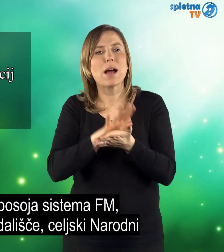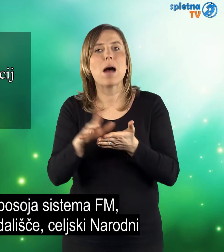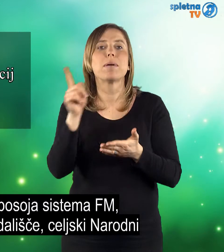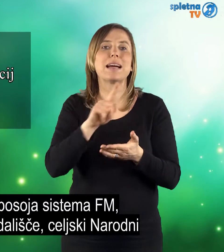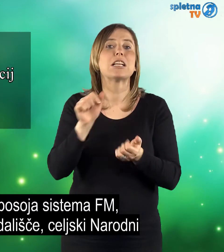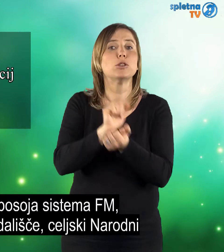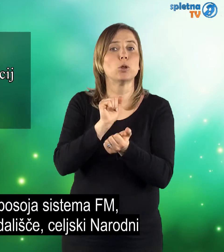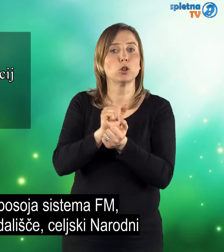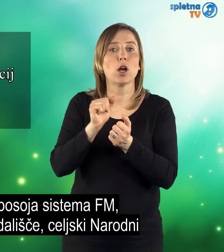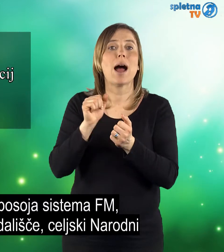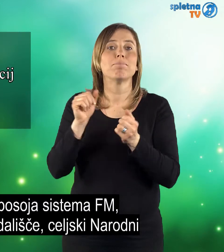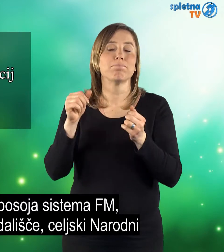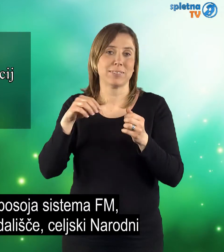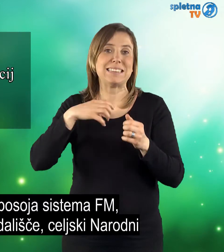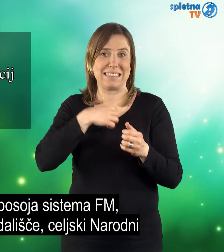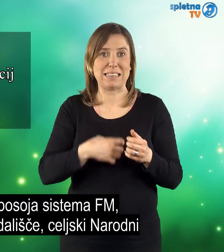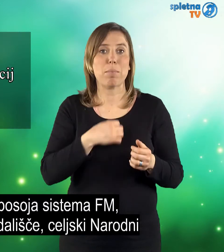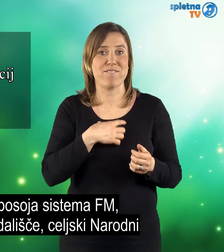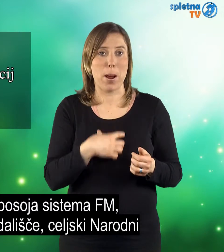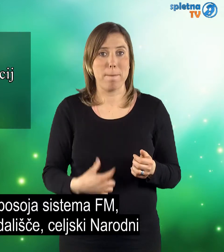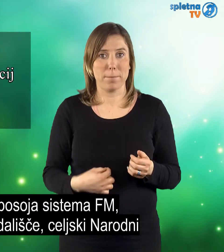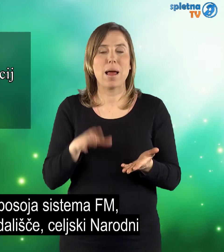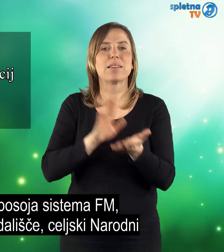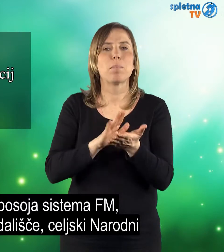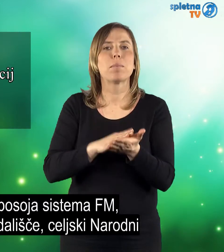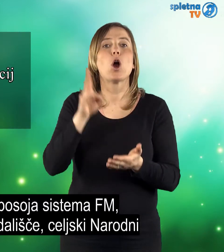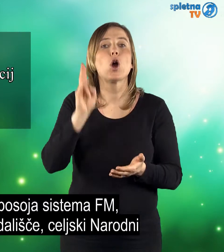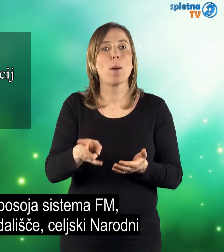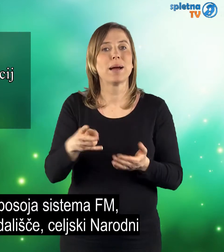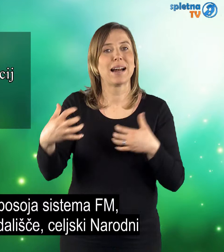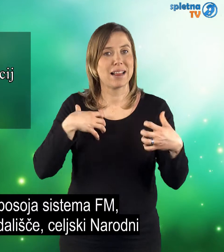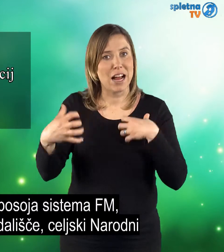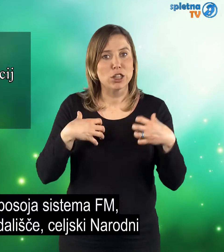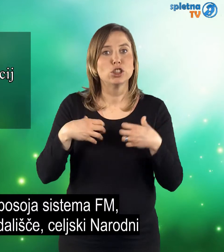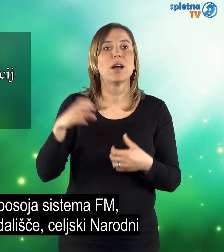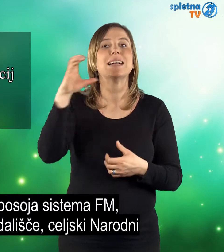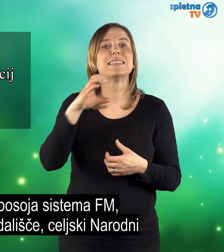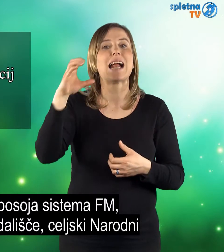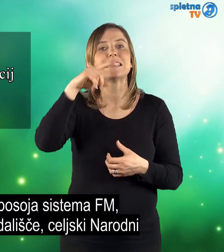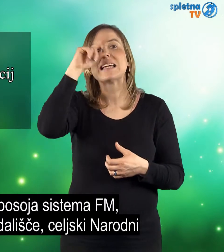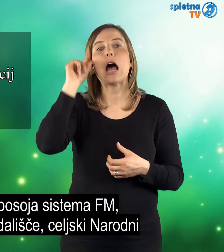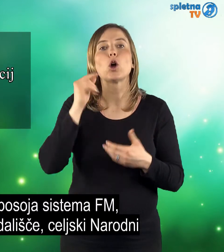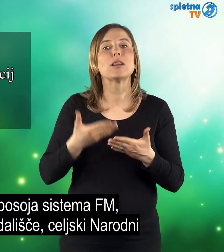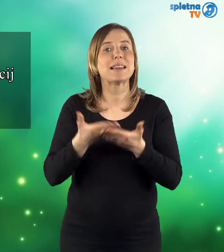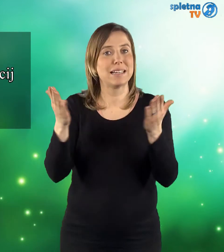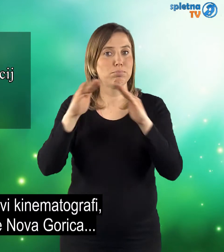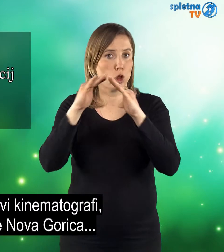izposoja sistema FM, na primer koprsko gledališče, Celjski narodni dom, Tuševi